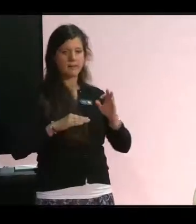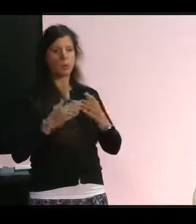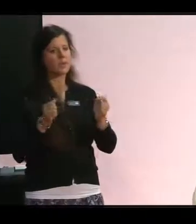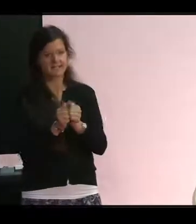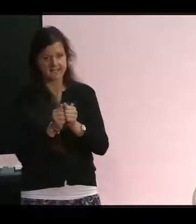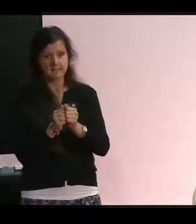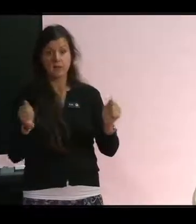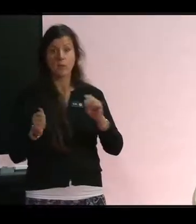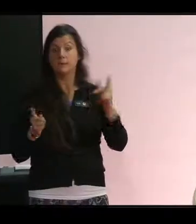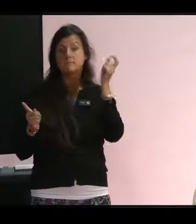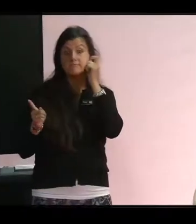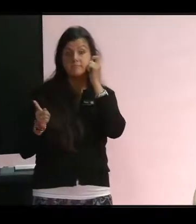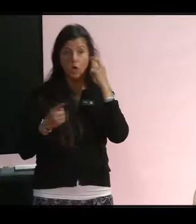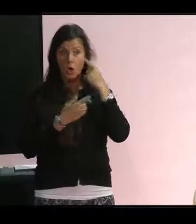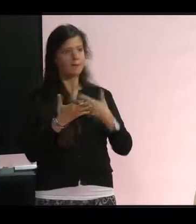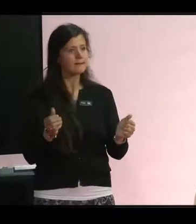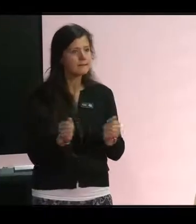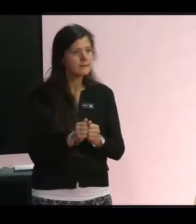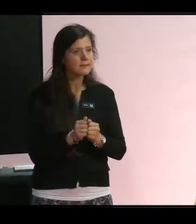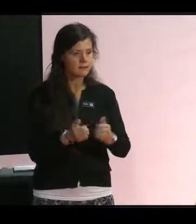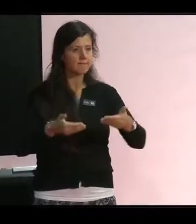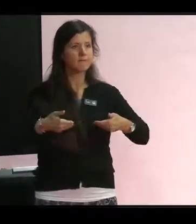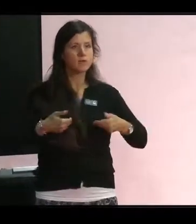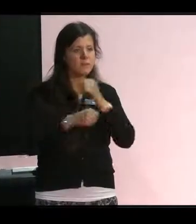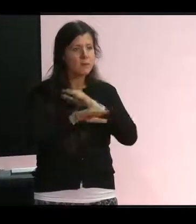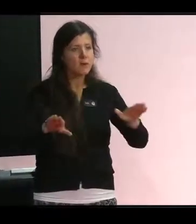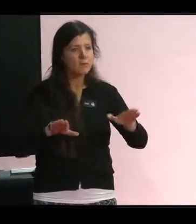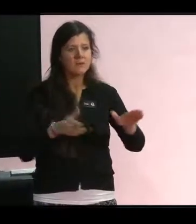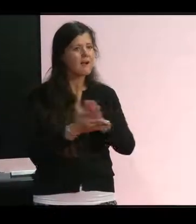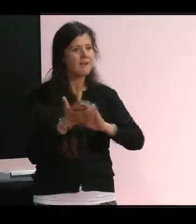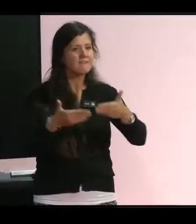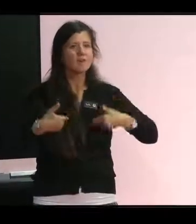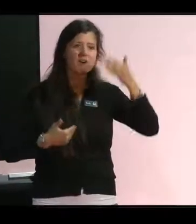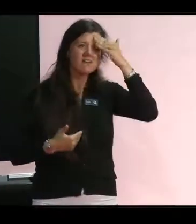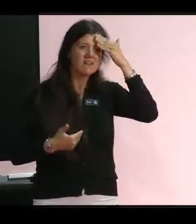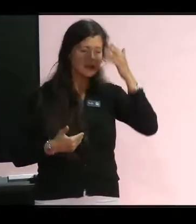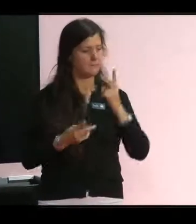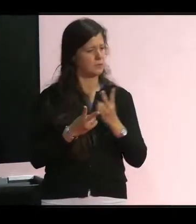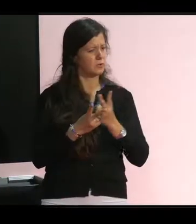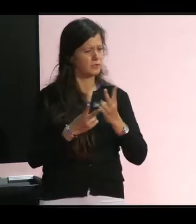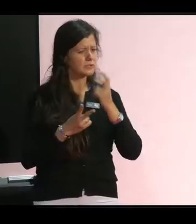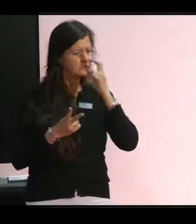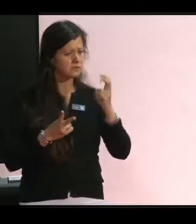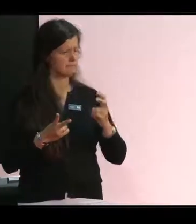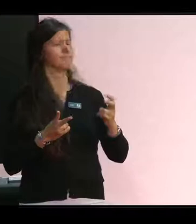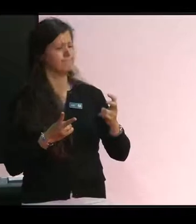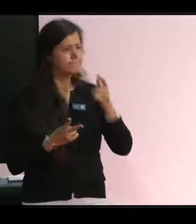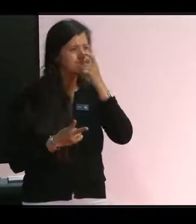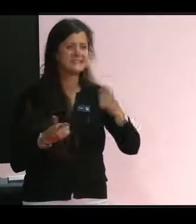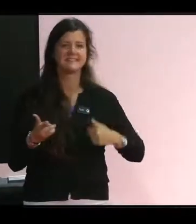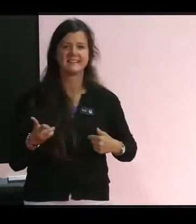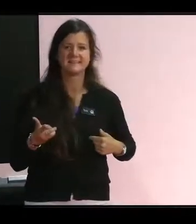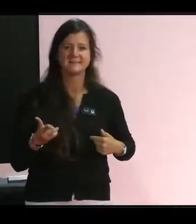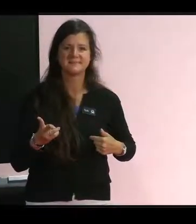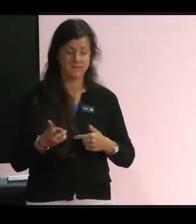hör, då får man inte den informationen. Man kan helt enkelt inte söka skydd. Och det gör ju då att de organisationer